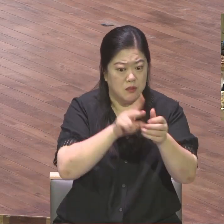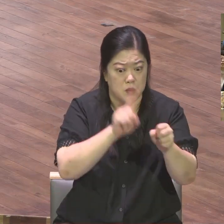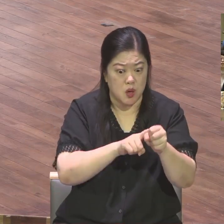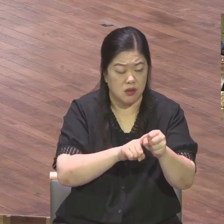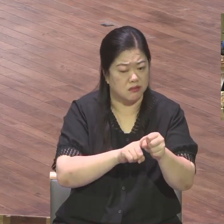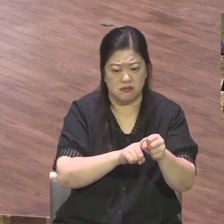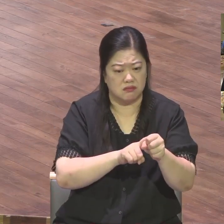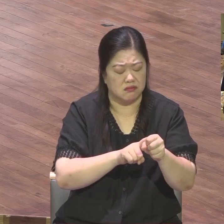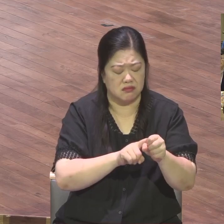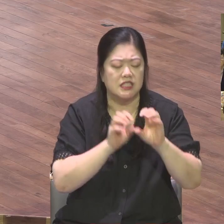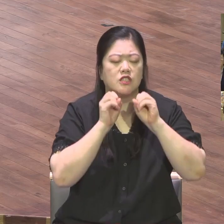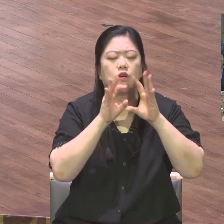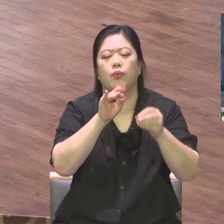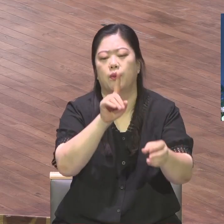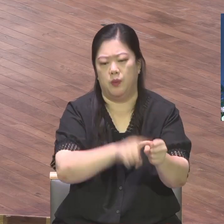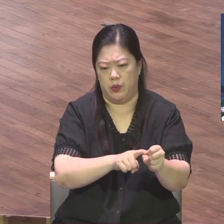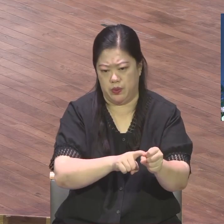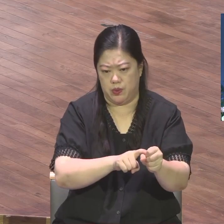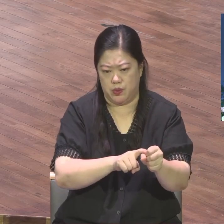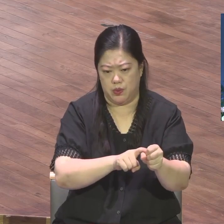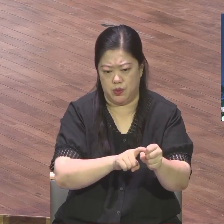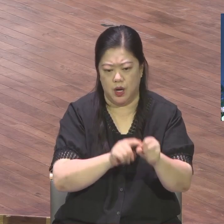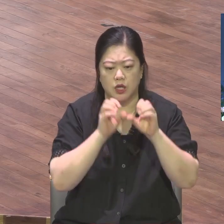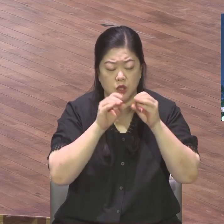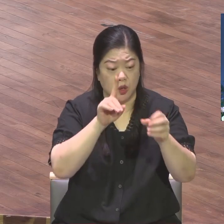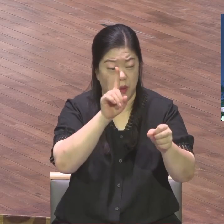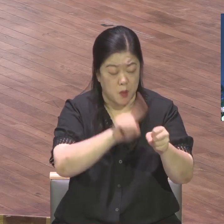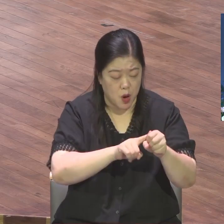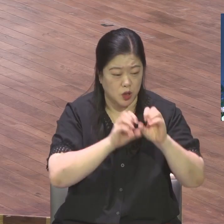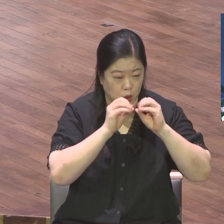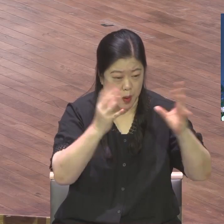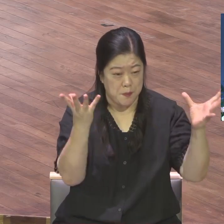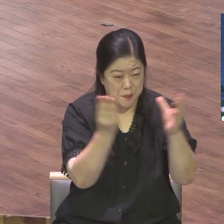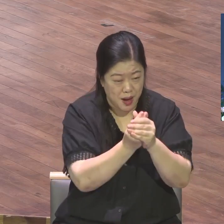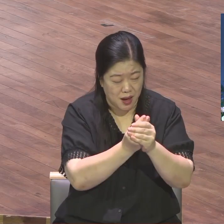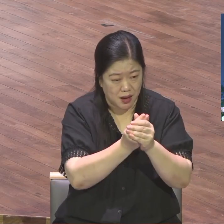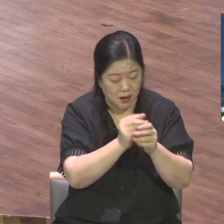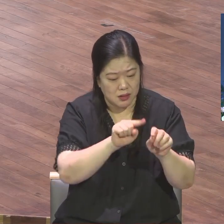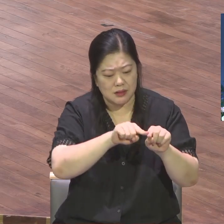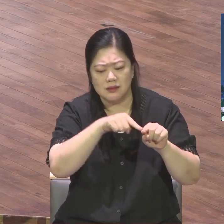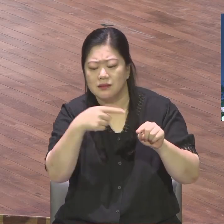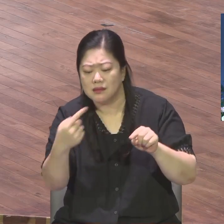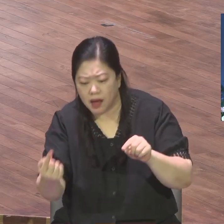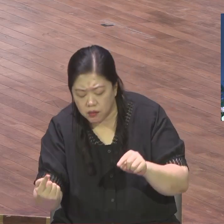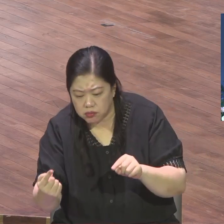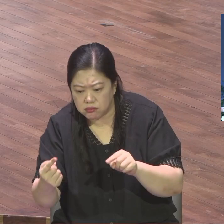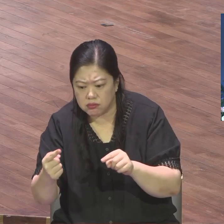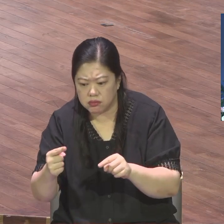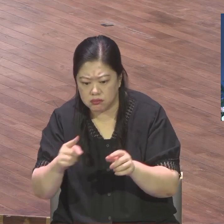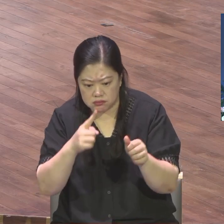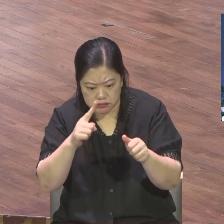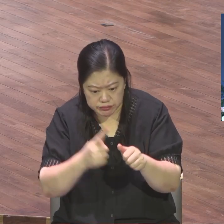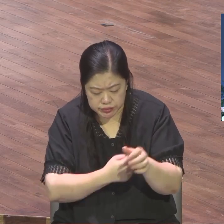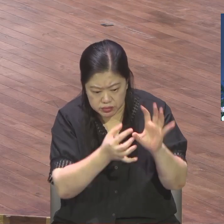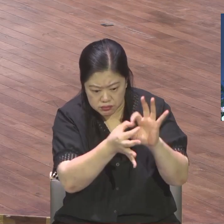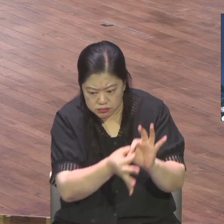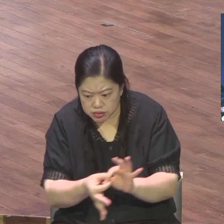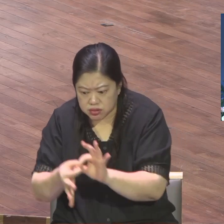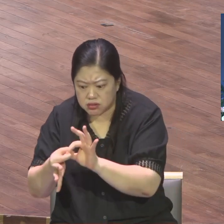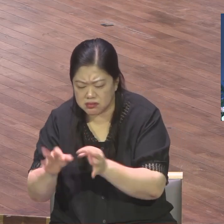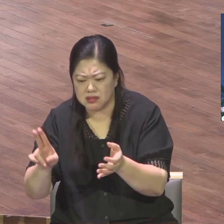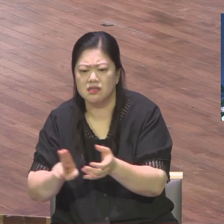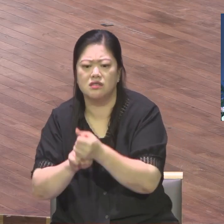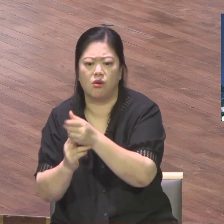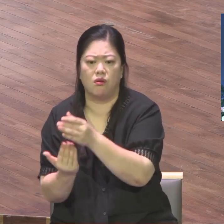아무나 능력도 없는데 자신도 없는데 떨리는데 그 나가서 그냥 입을 열었더니 성령이 그때 역사하시는